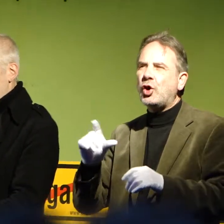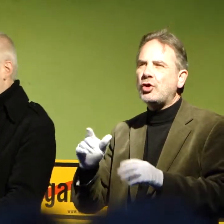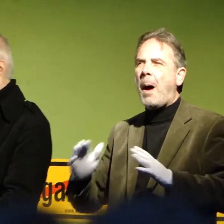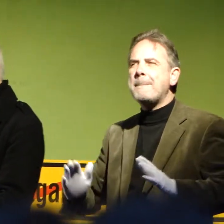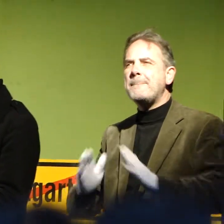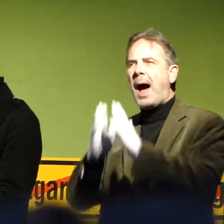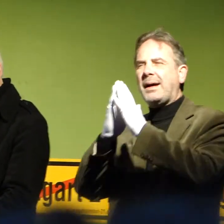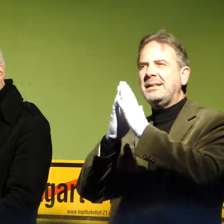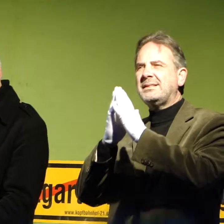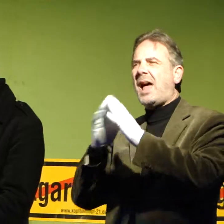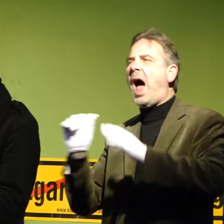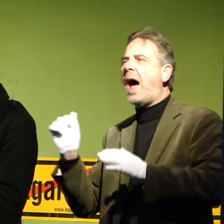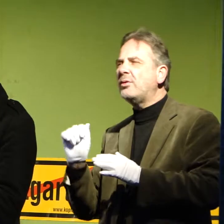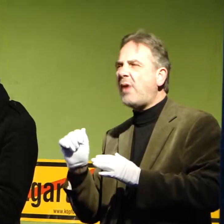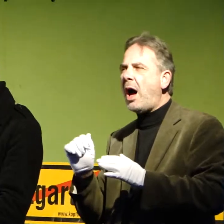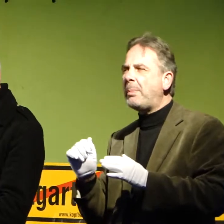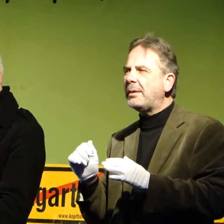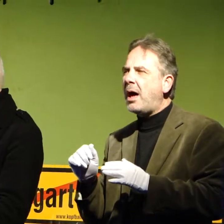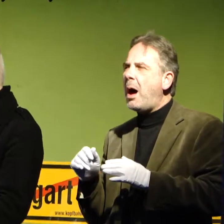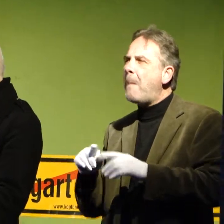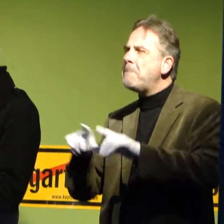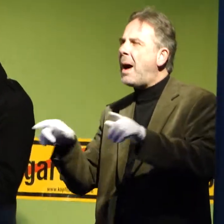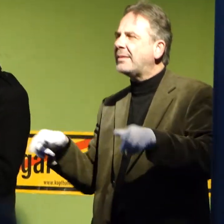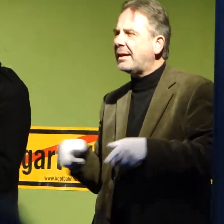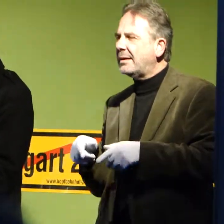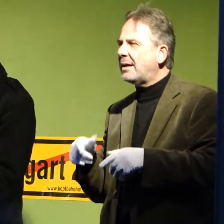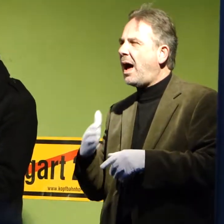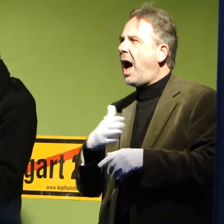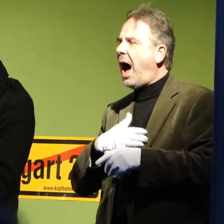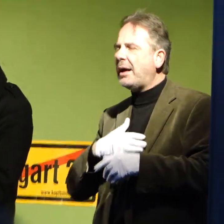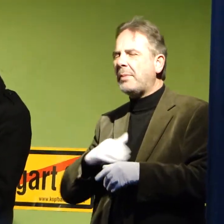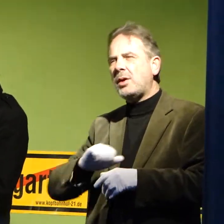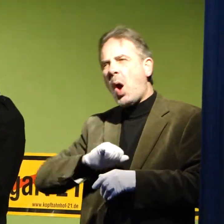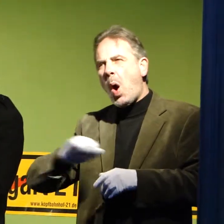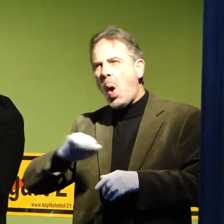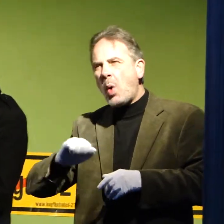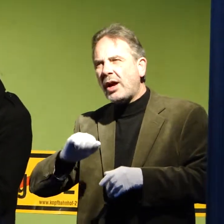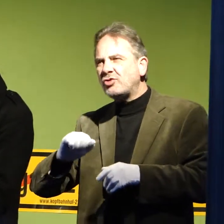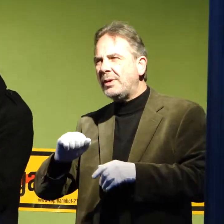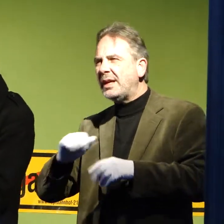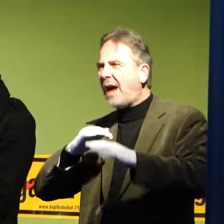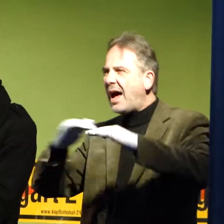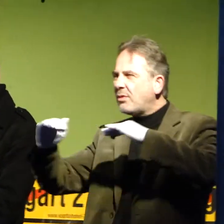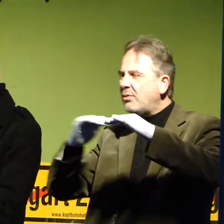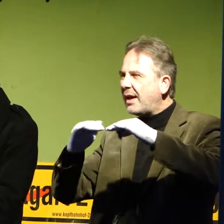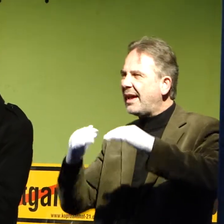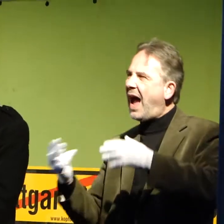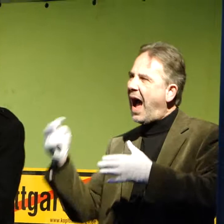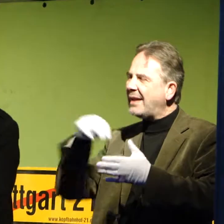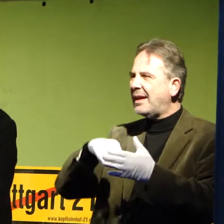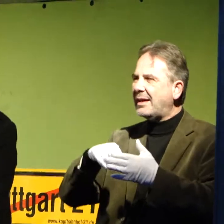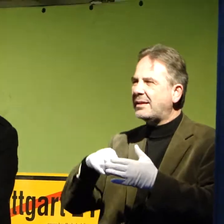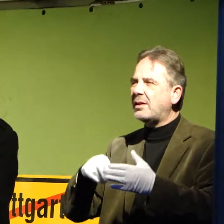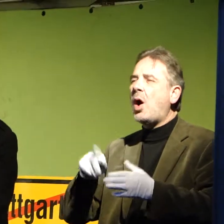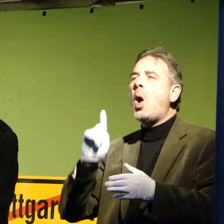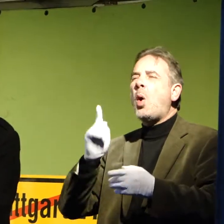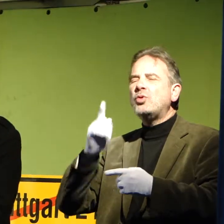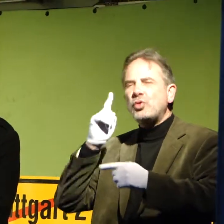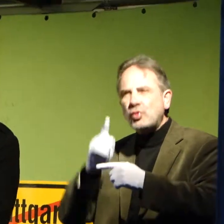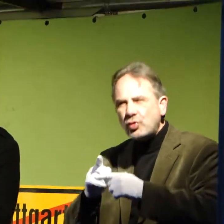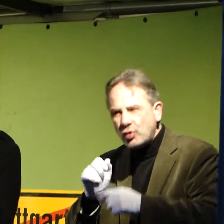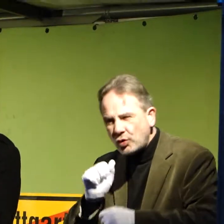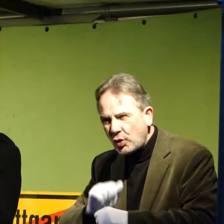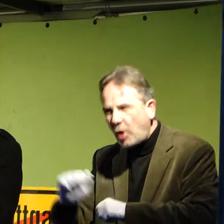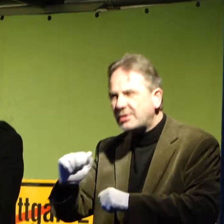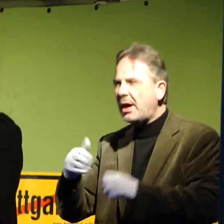in Antwerpen, in Madrid hat man den Hochgeschwindigkeitsverkehr eingerichtet, ohne die bestehenden Kopfbahnhöfe abzureißen